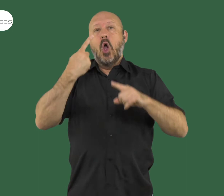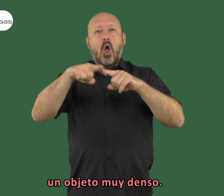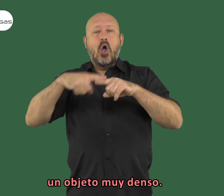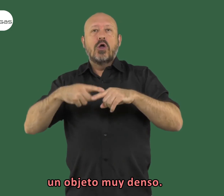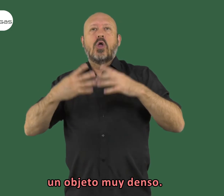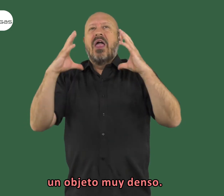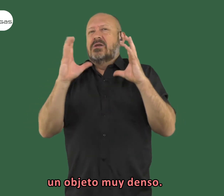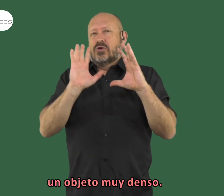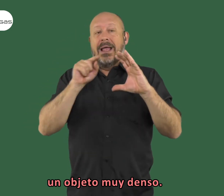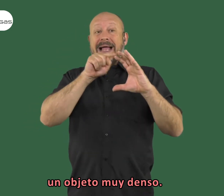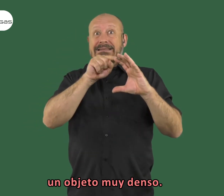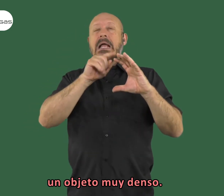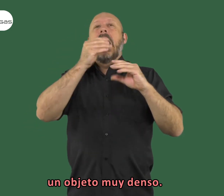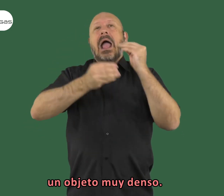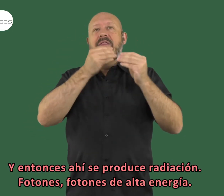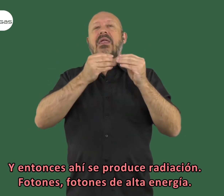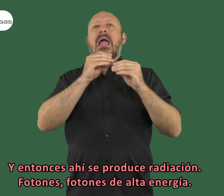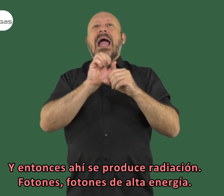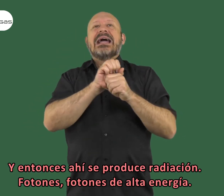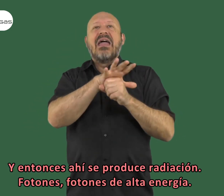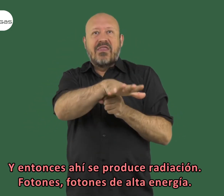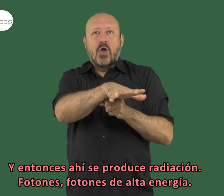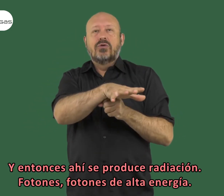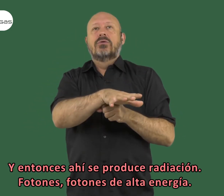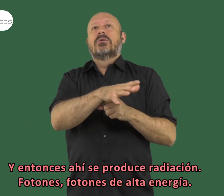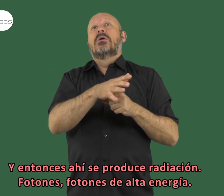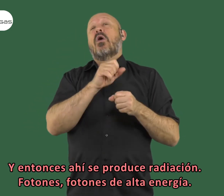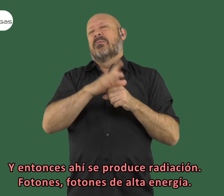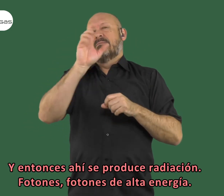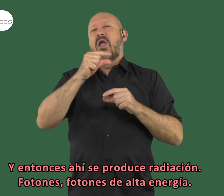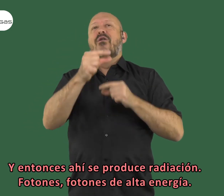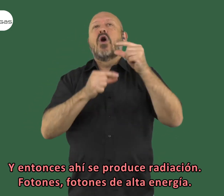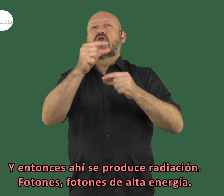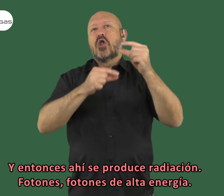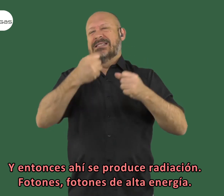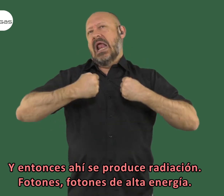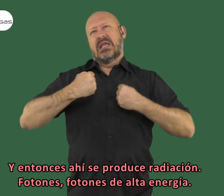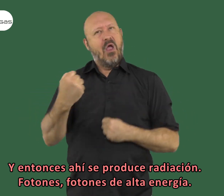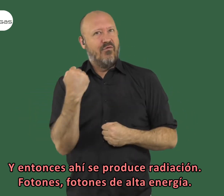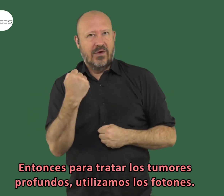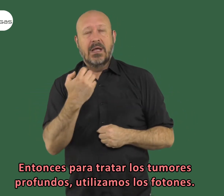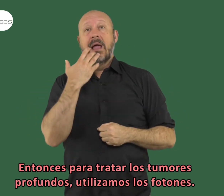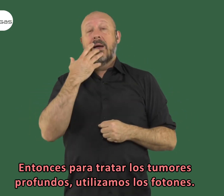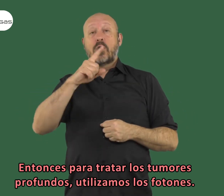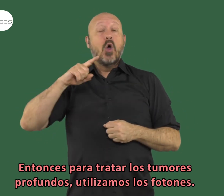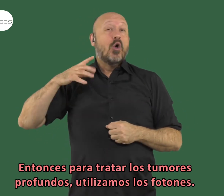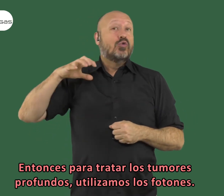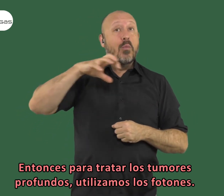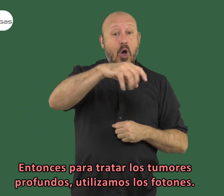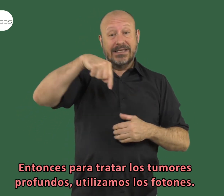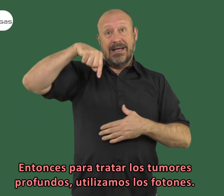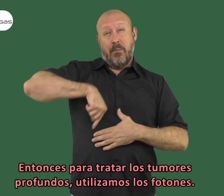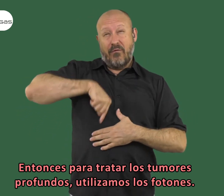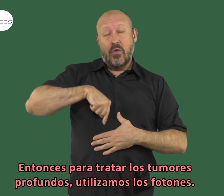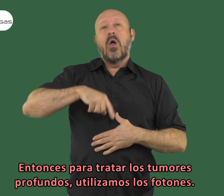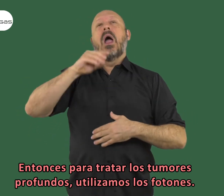contra un objeto muy denso y entonces ahí se produce radiación, fotones de alta energía. Entonces, para tratar los tumores